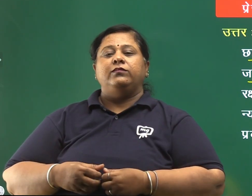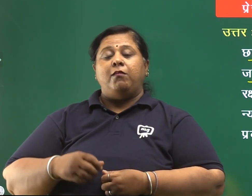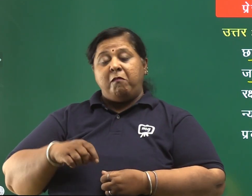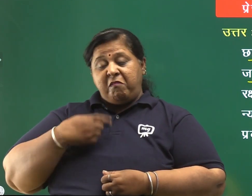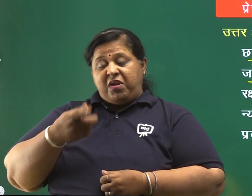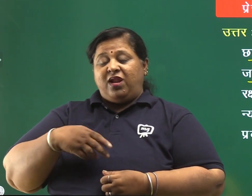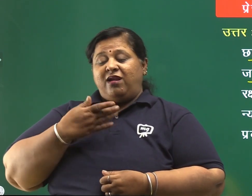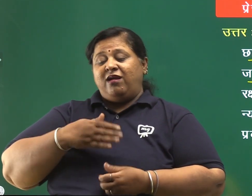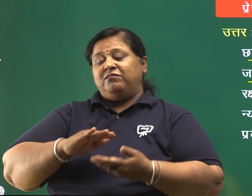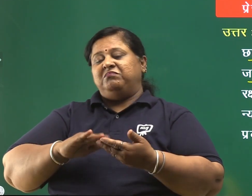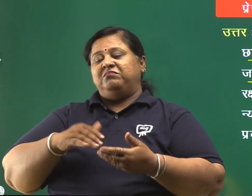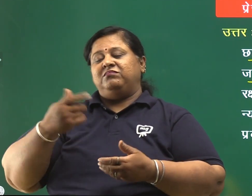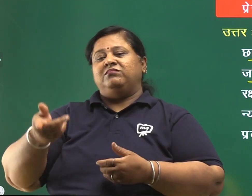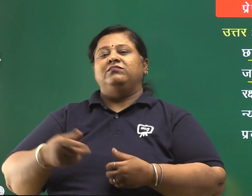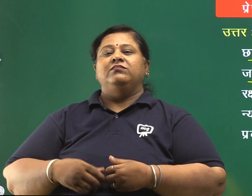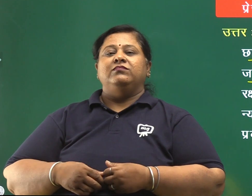प्रेरणा